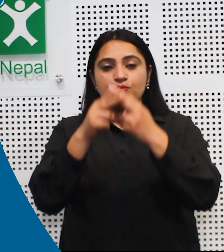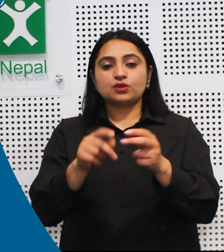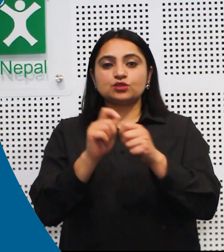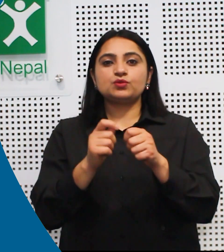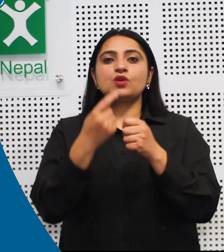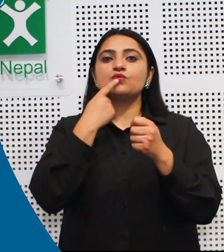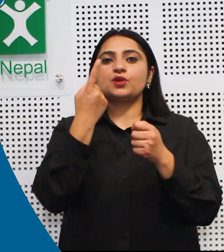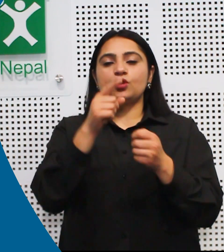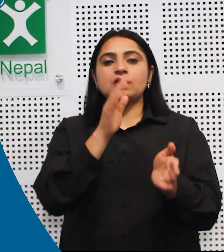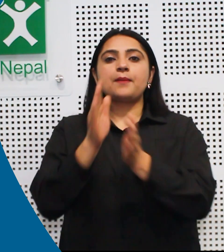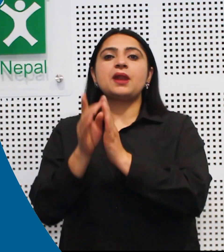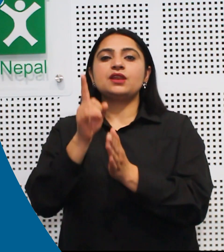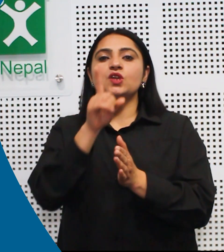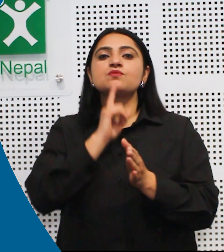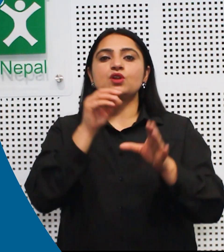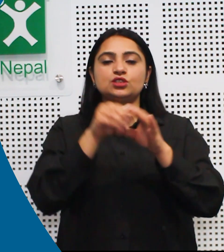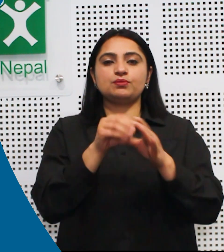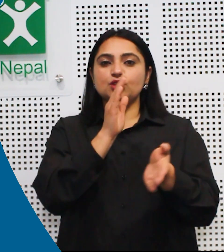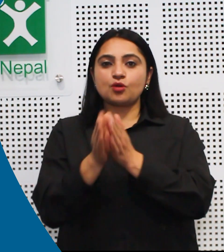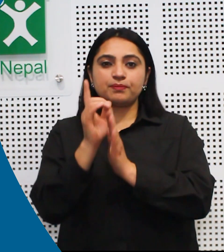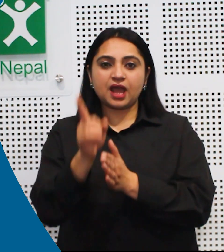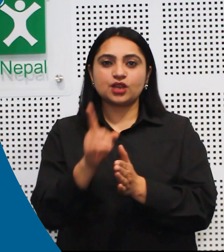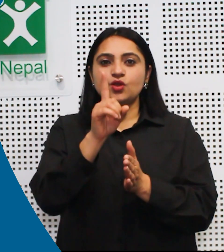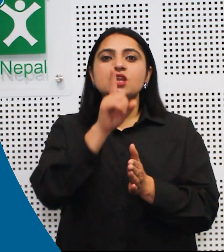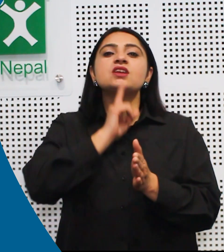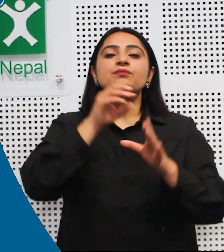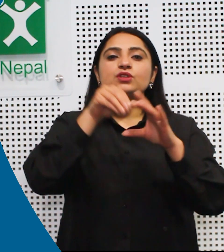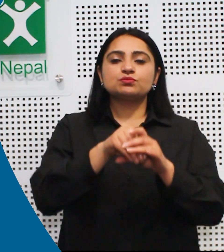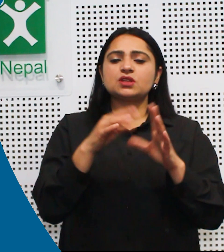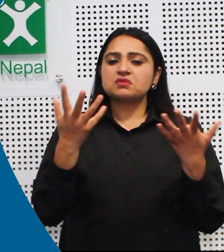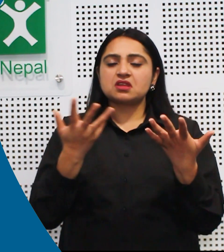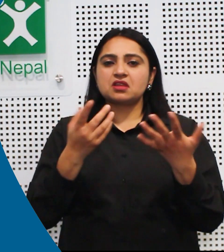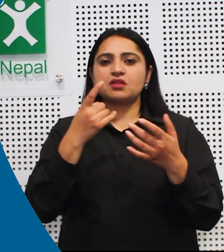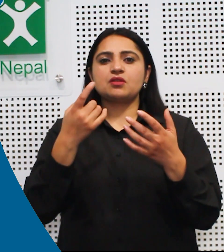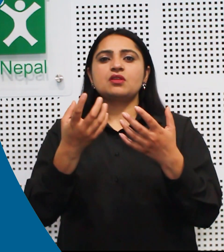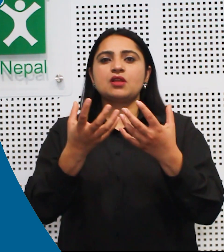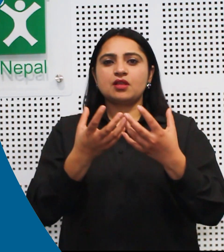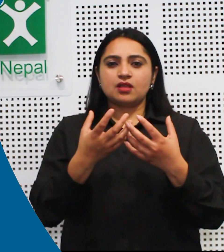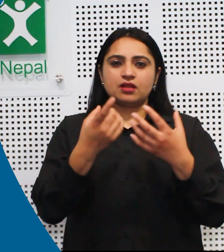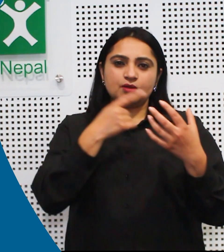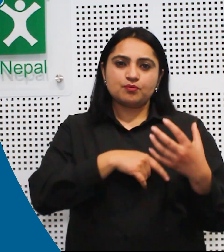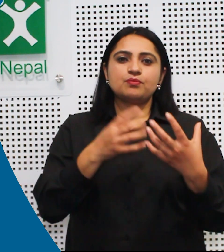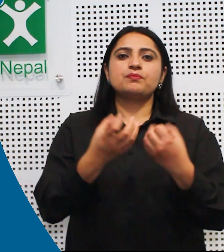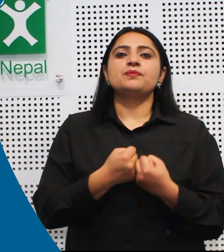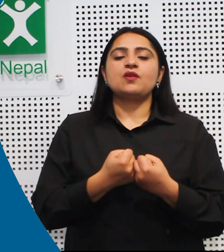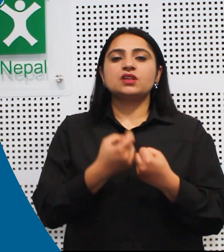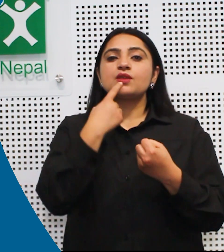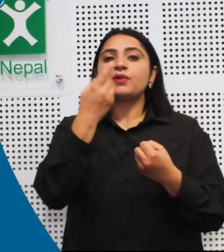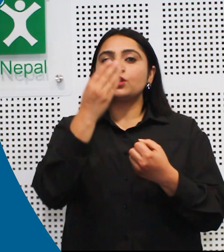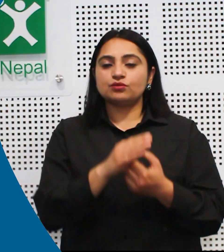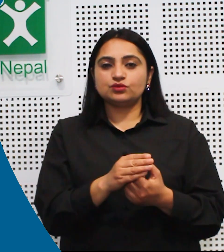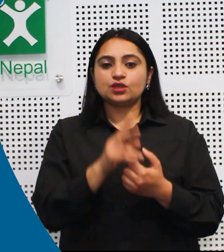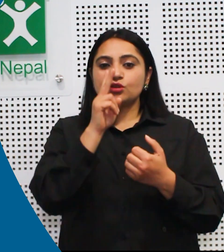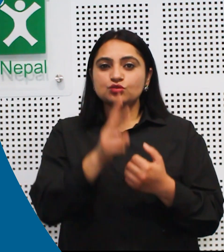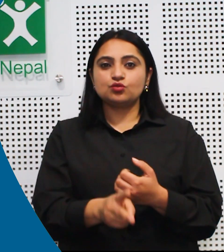चाहिँ एक किसिमको प्लानिङ भयो 1 वर्षको। त्यो प्लानिङ गर्दाखेरि चाहिँ 1 वर्षभित्रमा हामीले के एचिभ गर्ने भन्ने कुराहरू हुन्छ। त्यो एचिभ गर्नको लागि अहिले